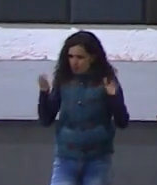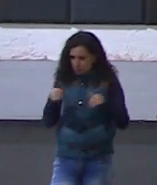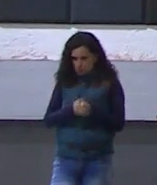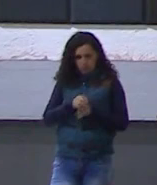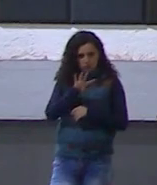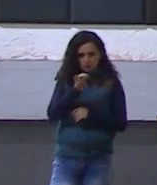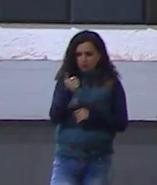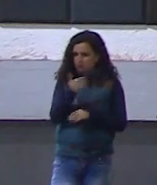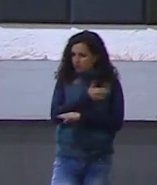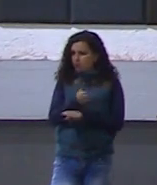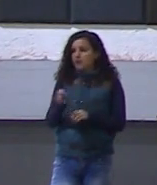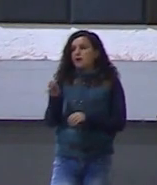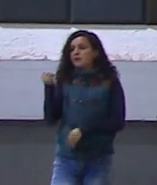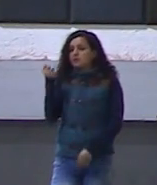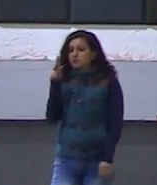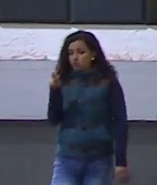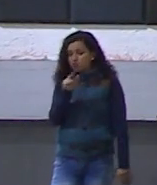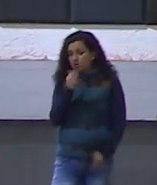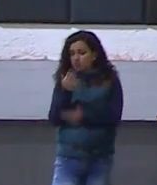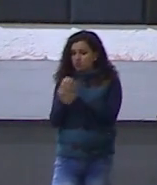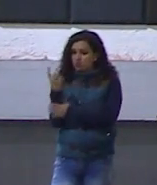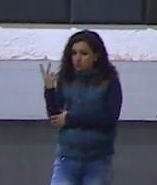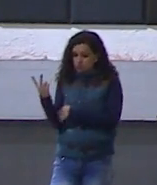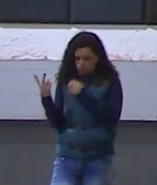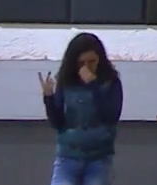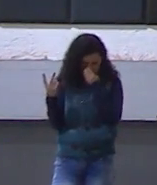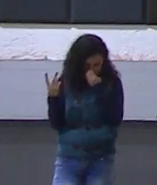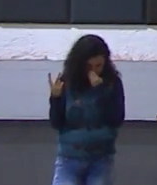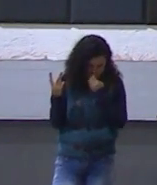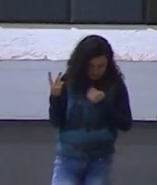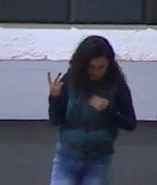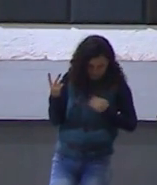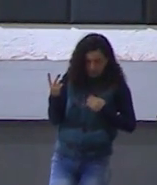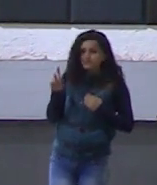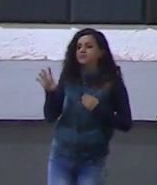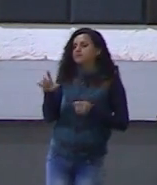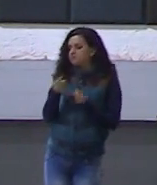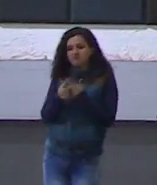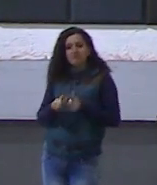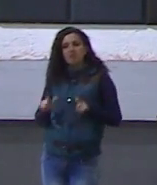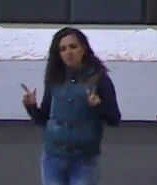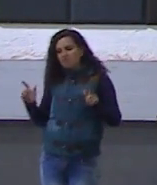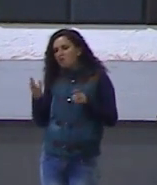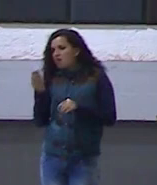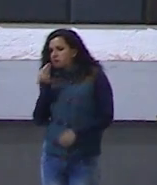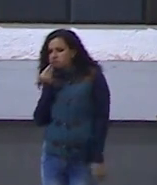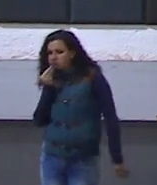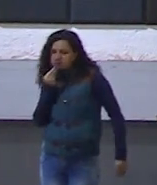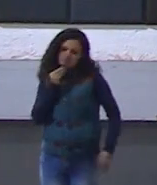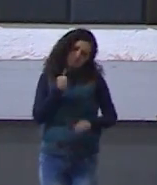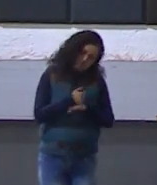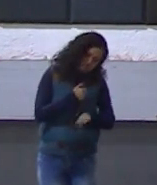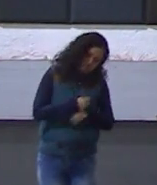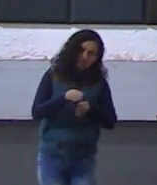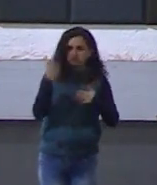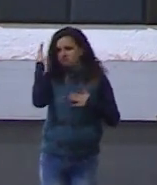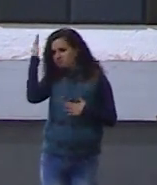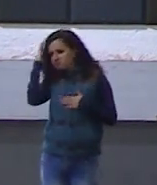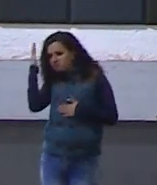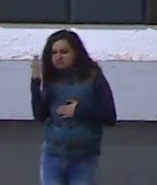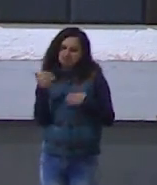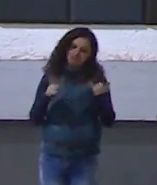a las 12 hasta las 2 teníamos libre para almorzar para hacer tareas para bañarse